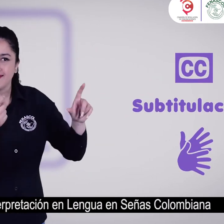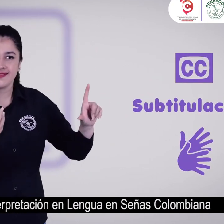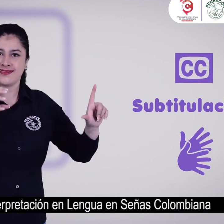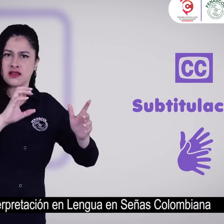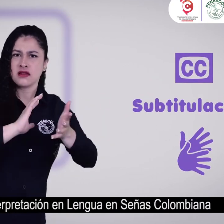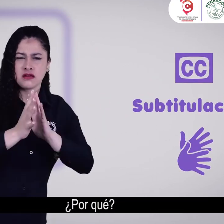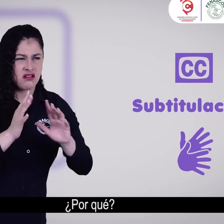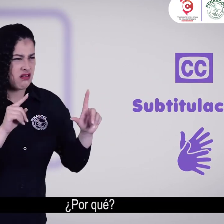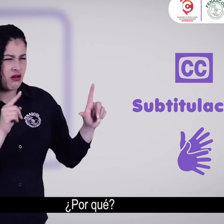colombiana. ¿Por qué?